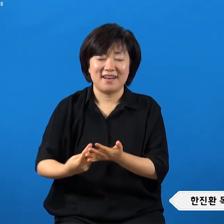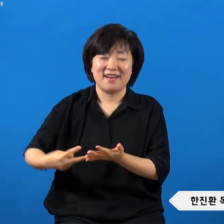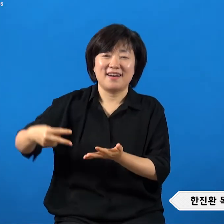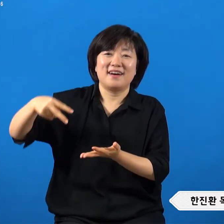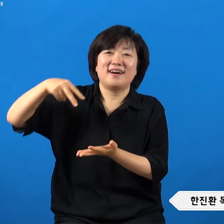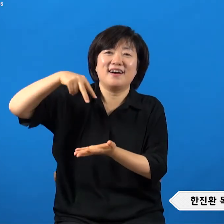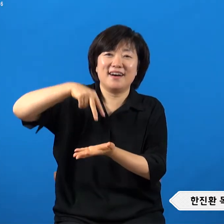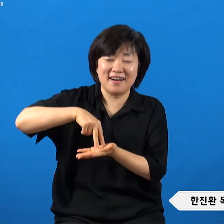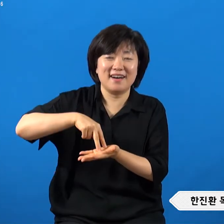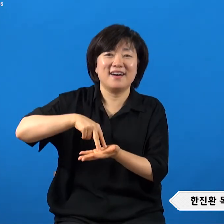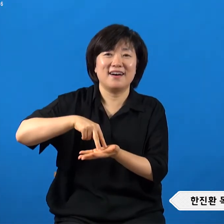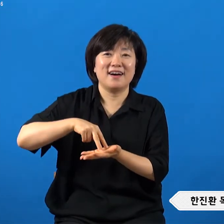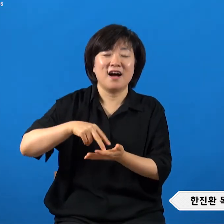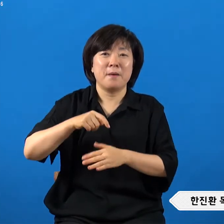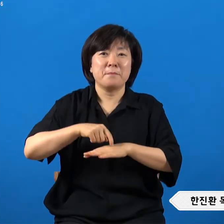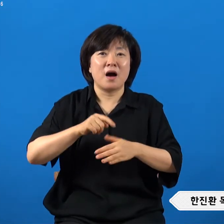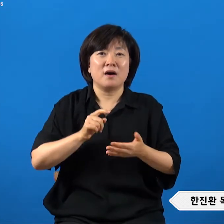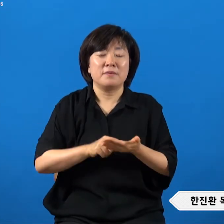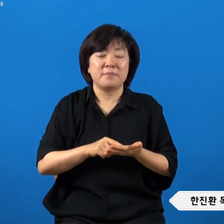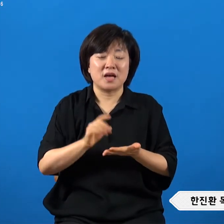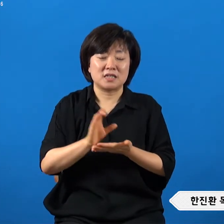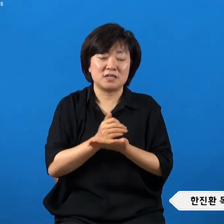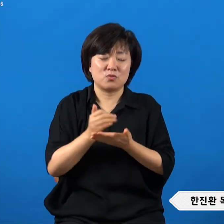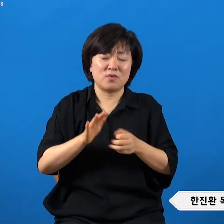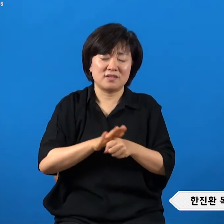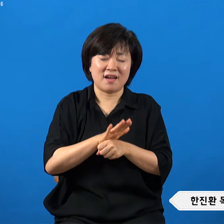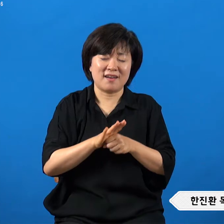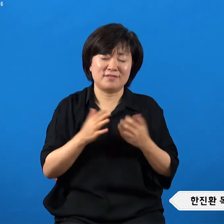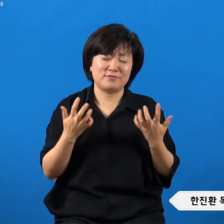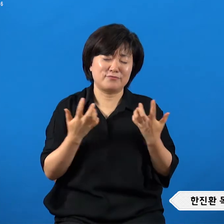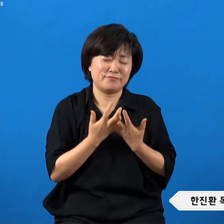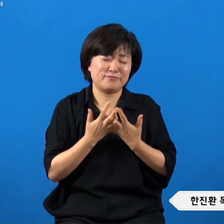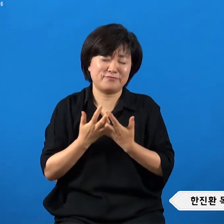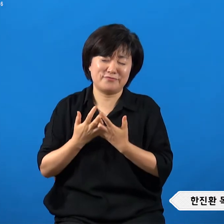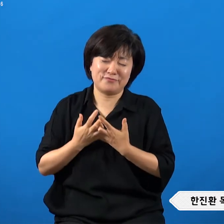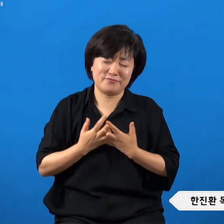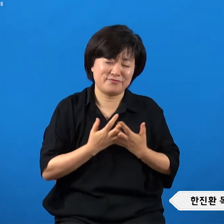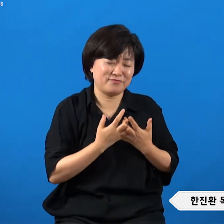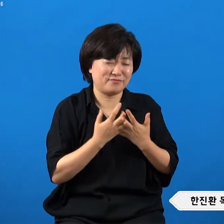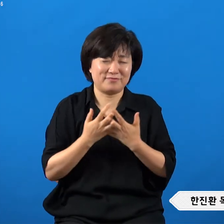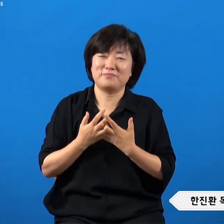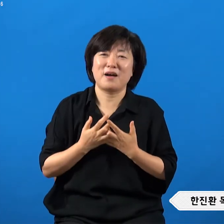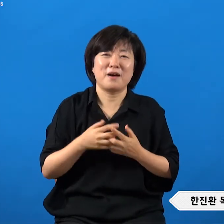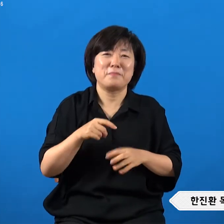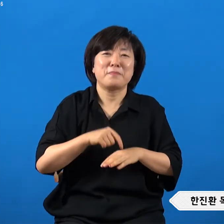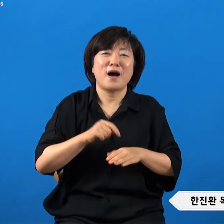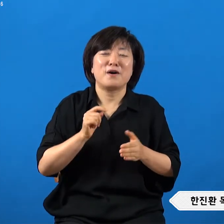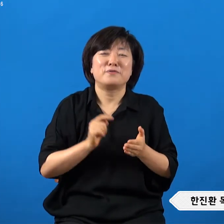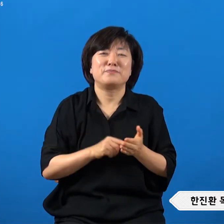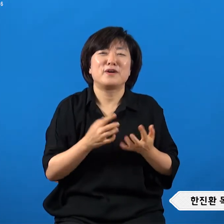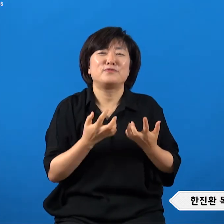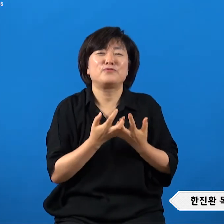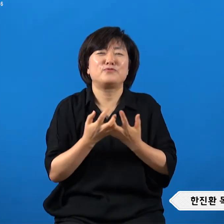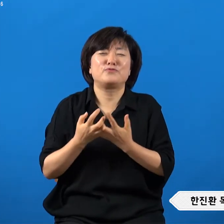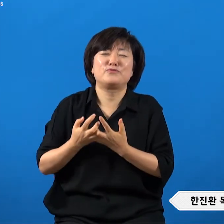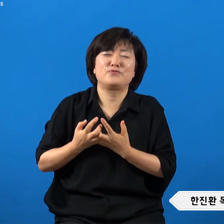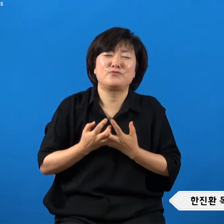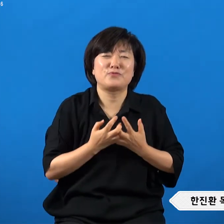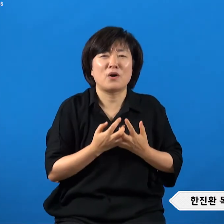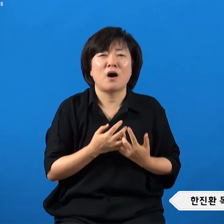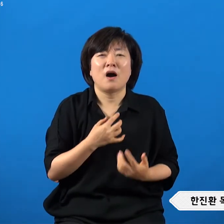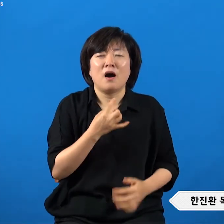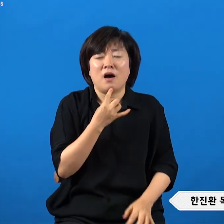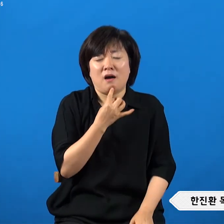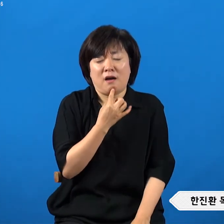그의 가슴은 그리스도로 충만해 있었습니다. 마음을 가득 채우는 오직 한